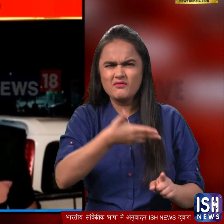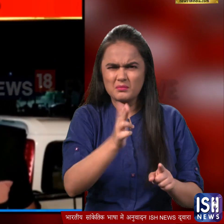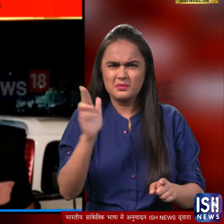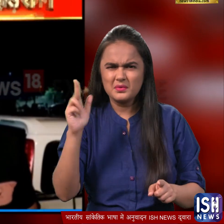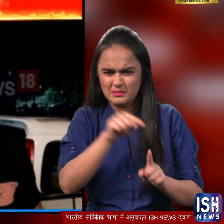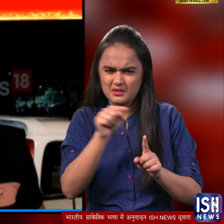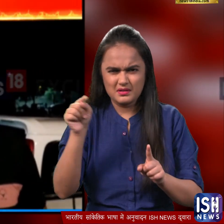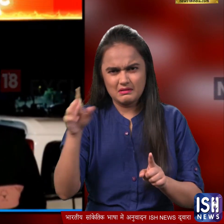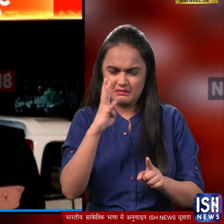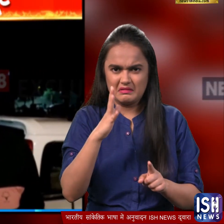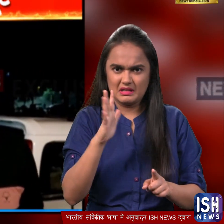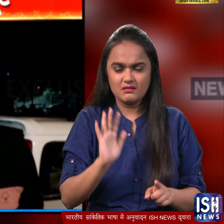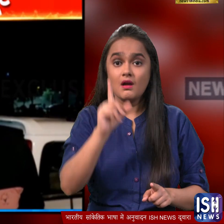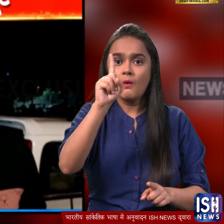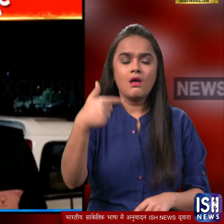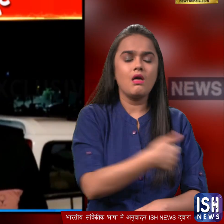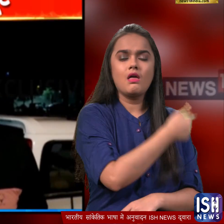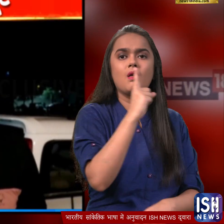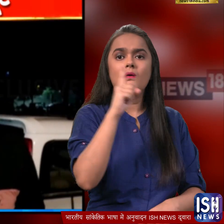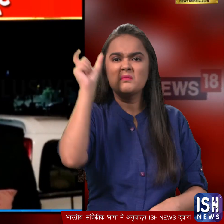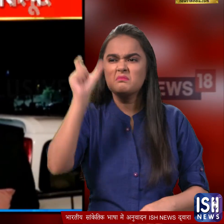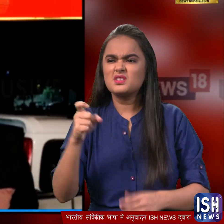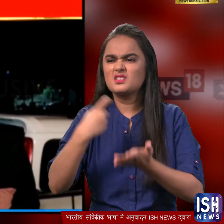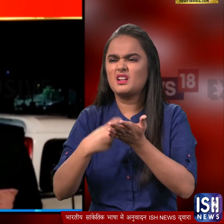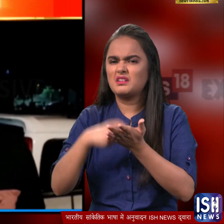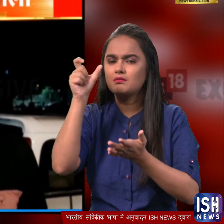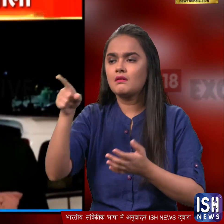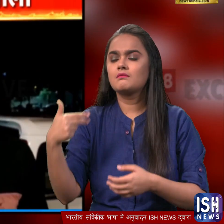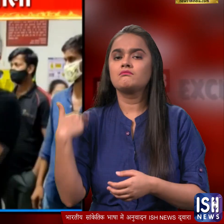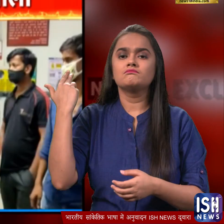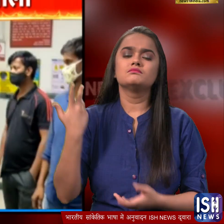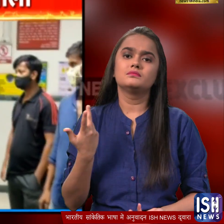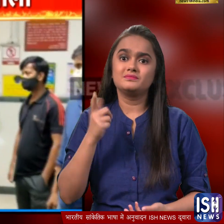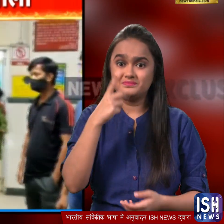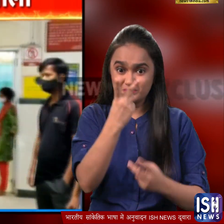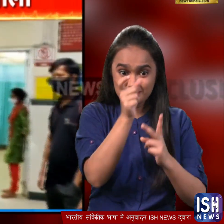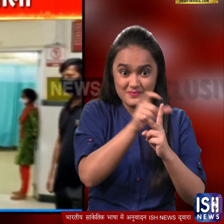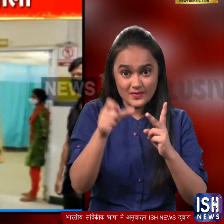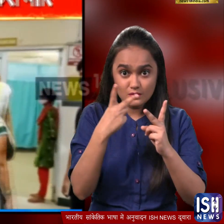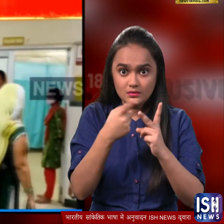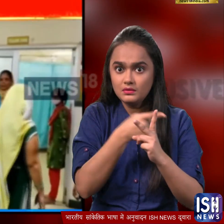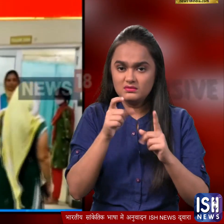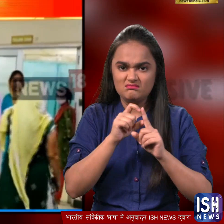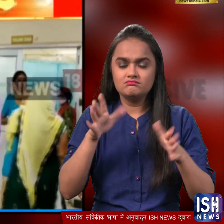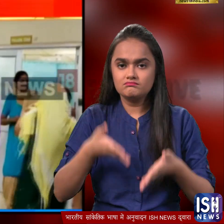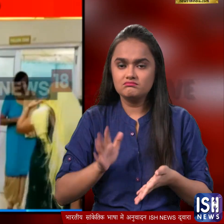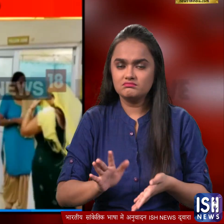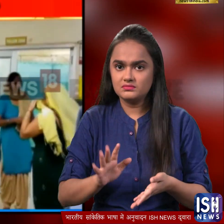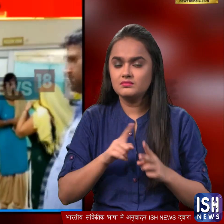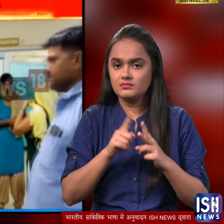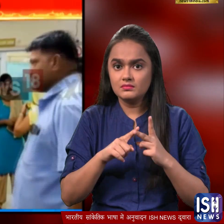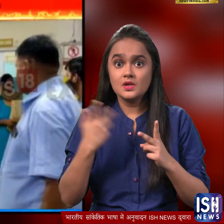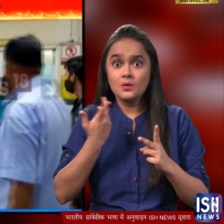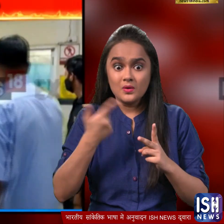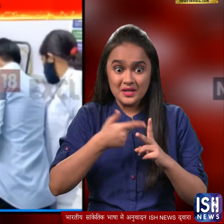चलाई हैं, जिसमें 2 गोलियां पापा को लगी, एक और व्यक्ति को लगी, राह चलते को। लुटेरों की गोली से घायल हुए दोनों लोगों की हालत